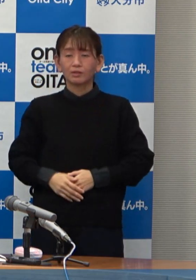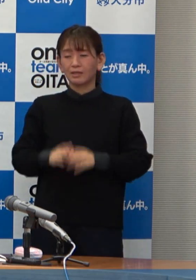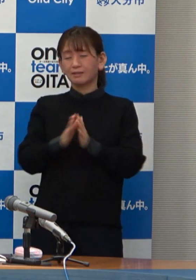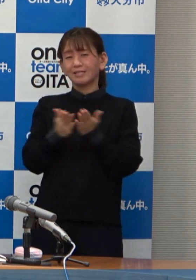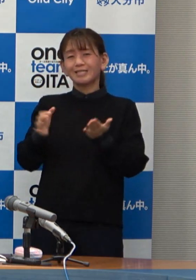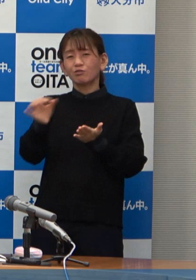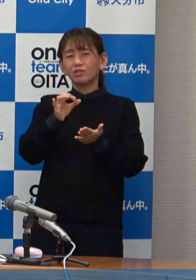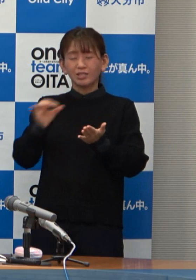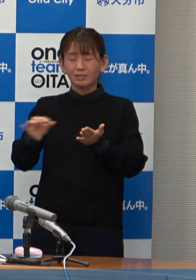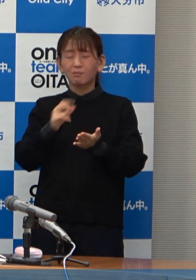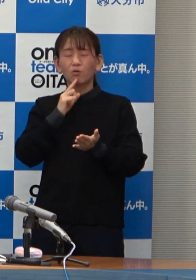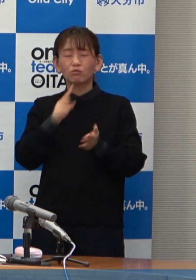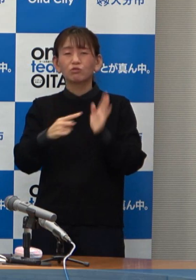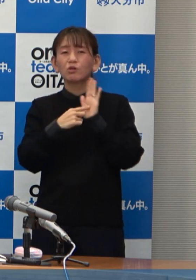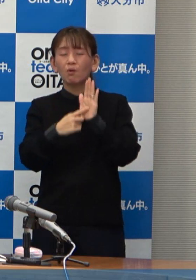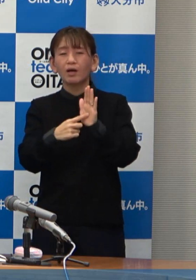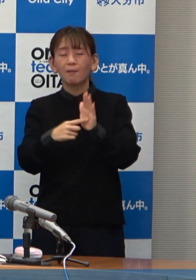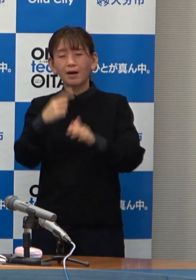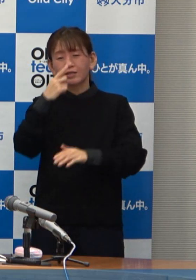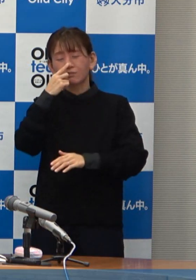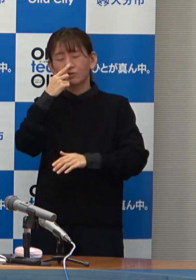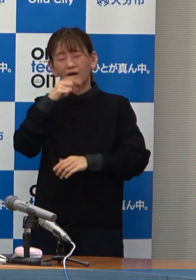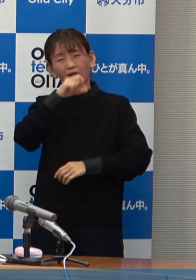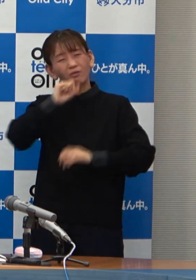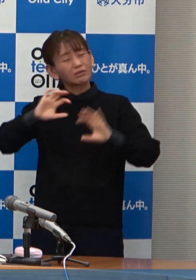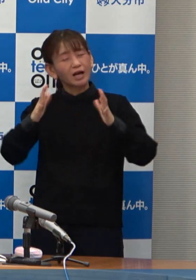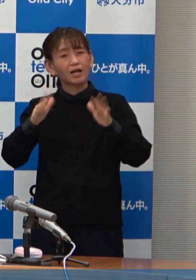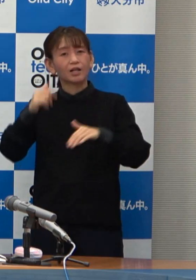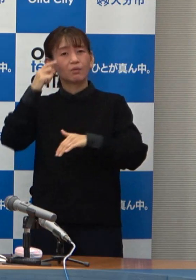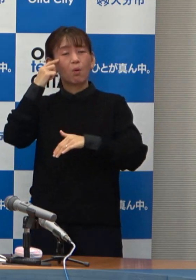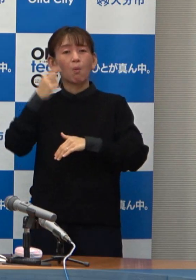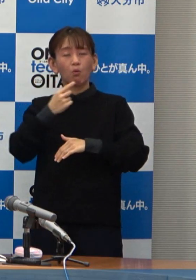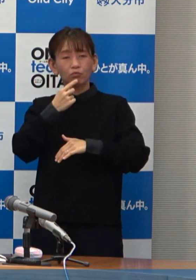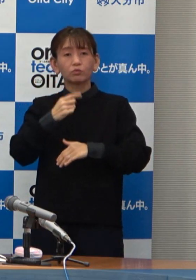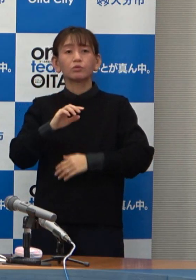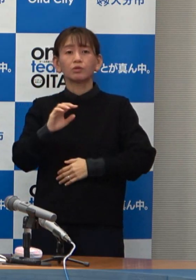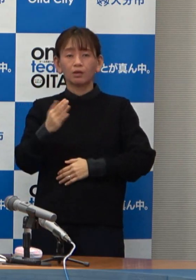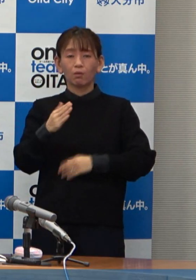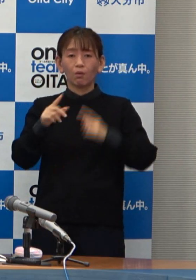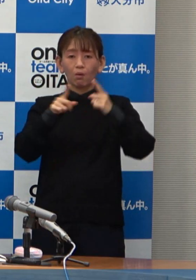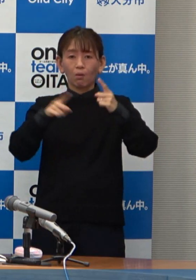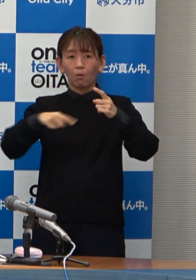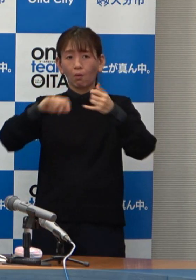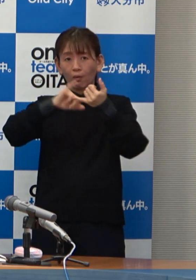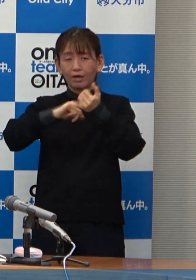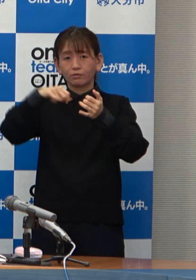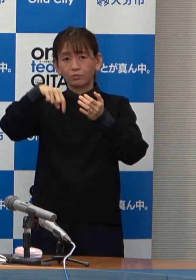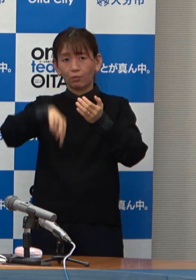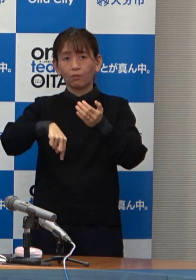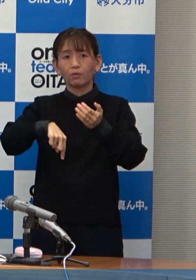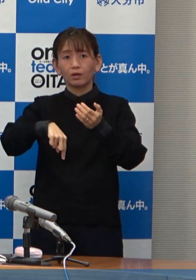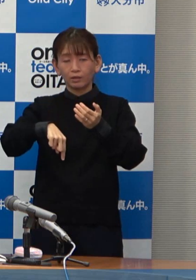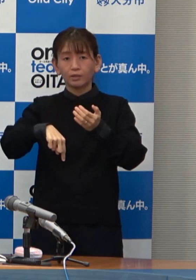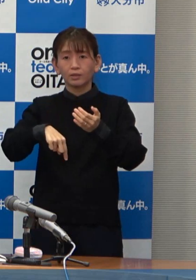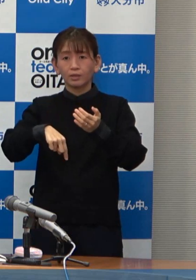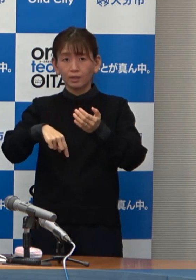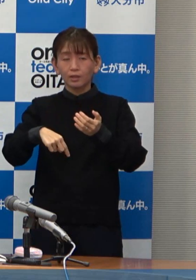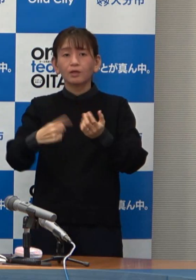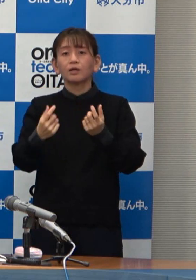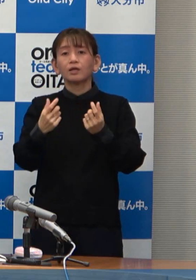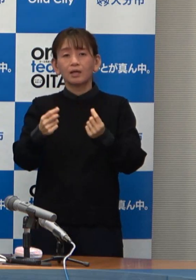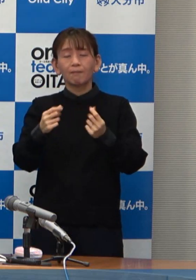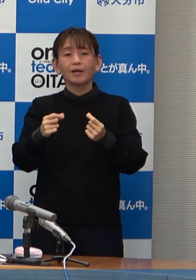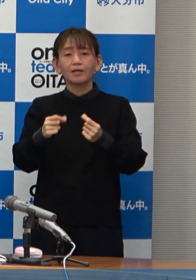は良くなかったと僕は思ってるんだけどもその中でもマニフェストの中にやっぱりあのスクラップア